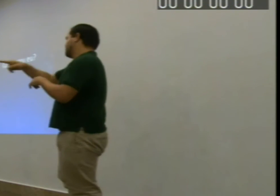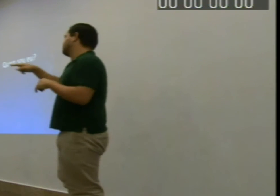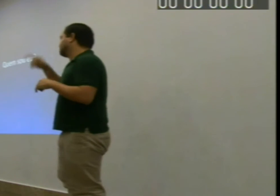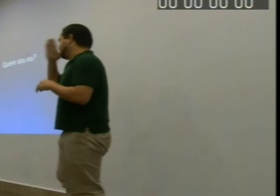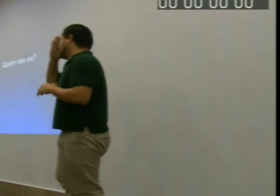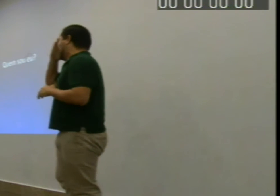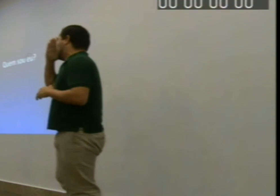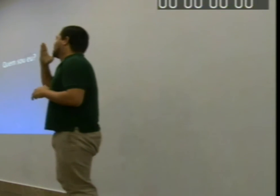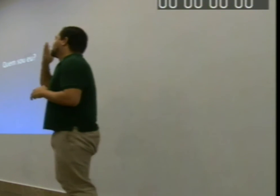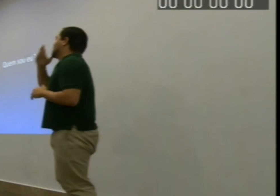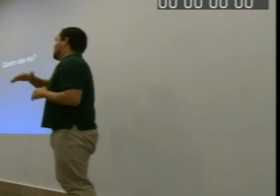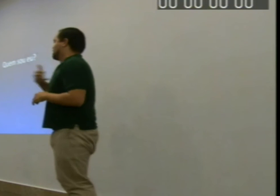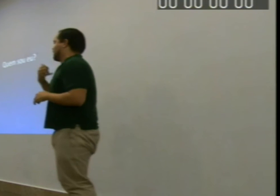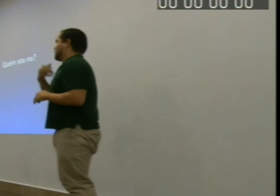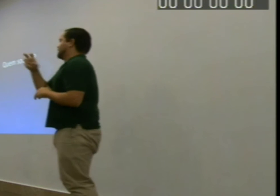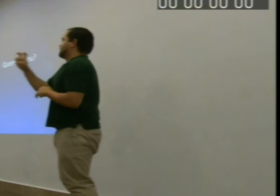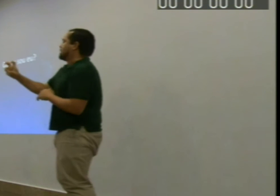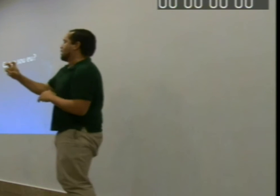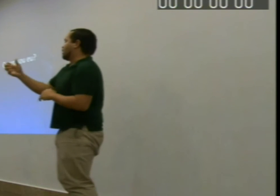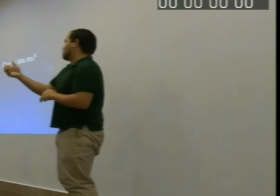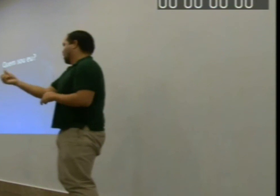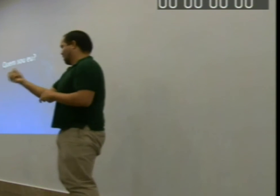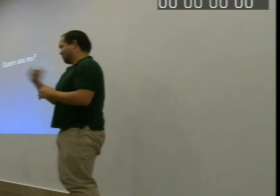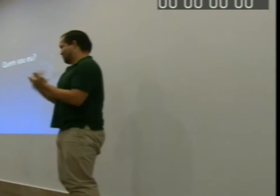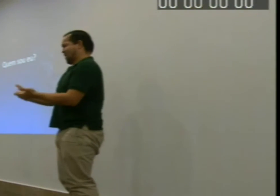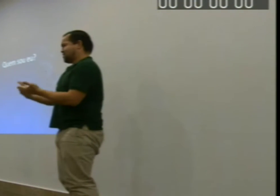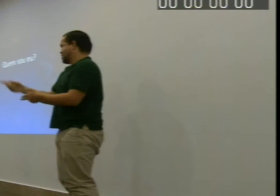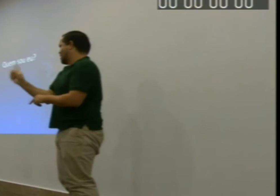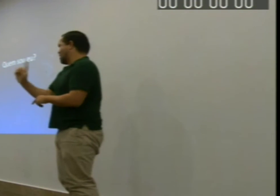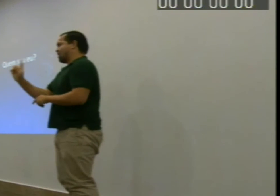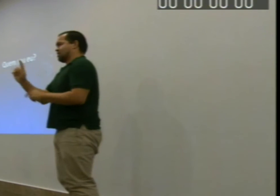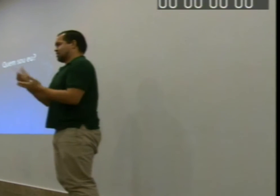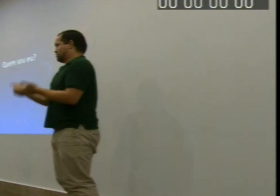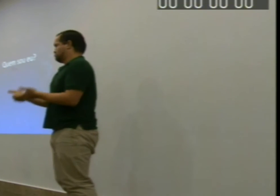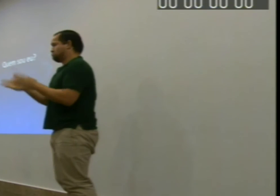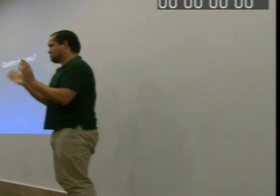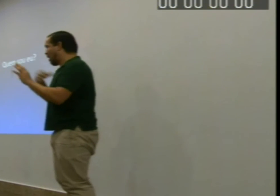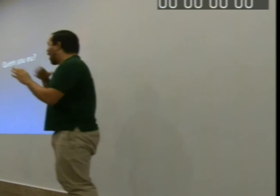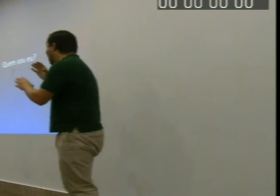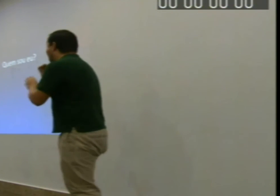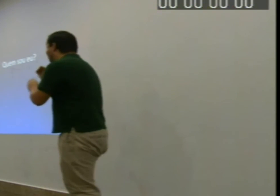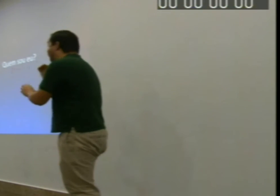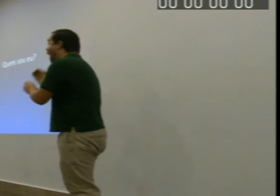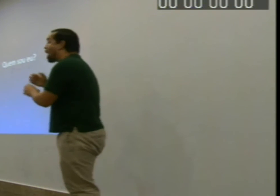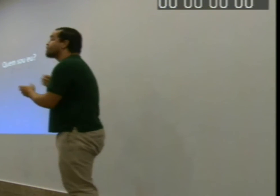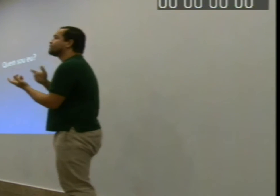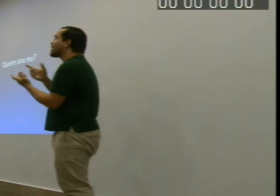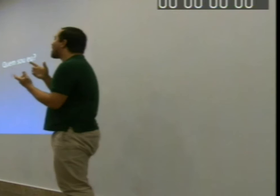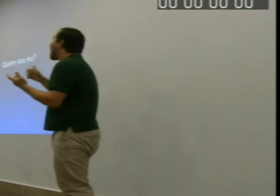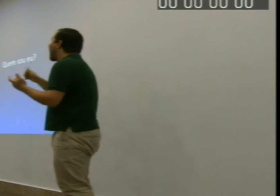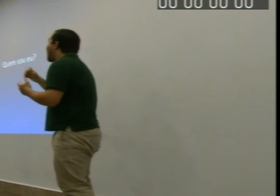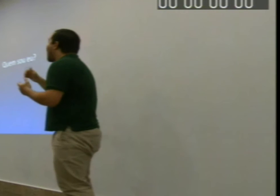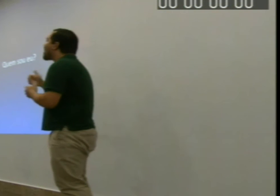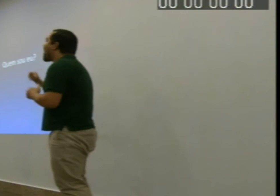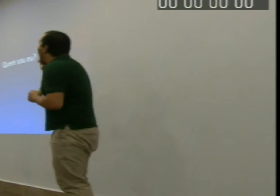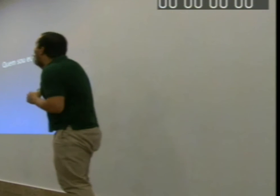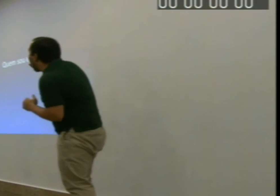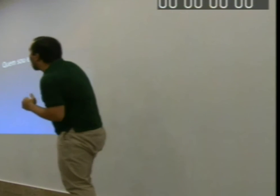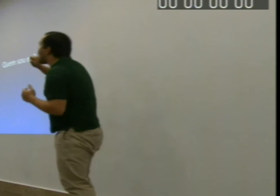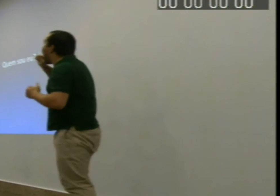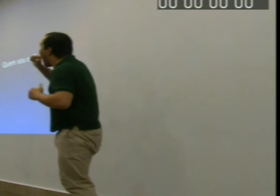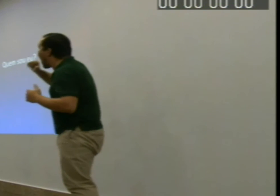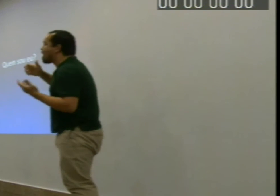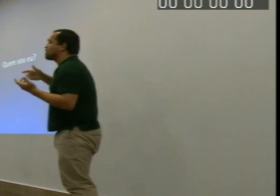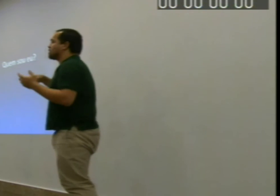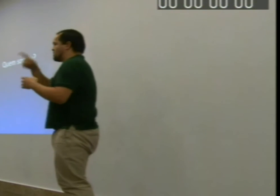vai entender vocês sabem que é isso né criança tinha 5 6 anos não tinha paciência para esperar eu queria falar era rápido